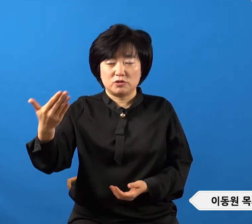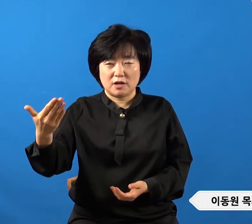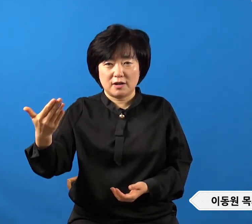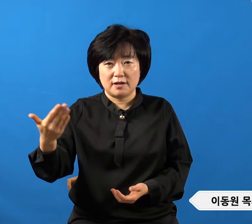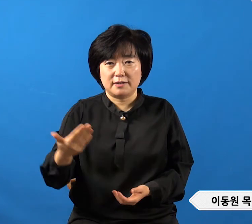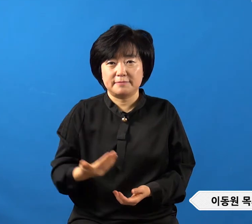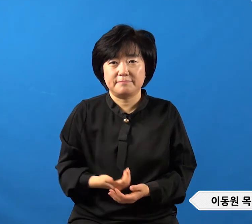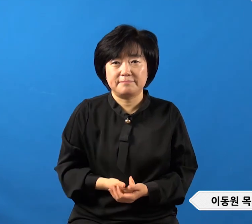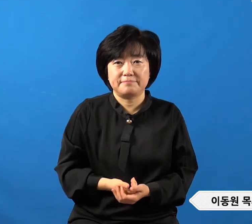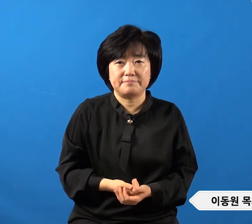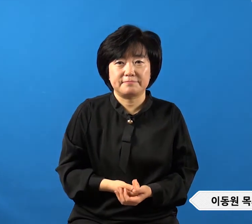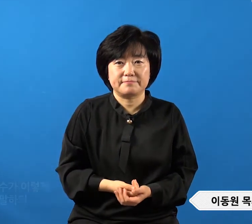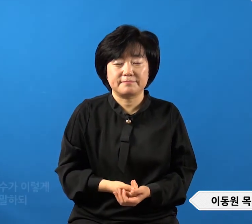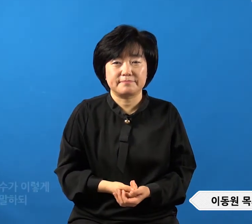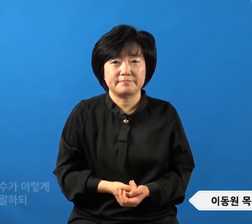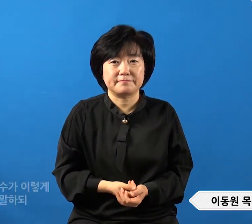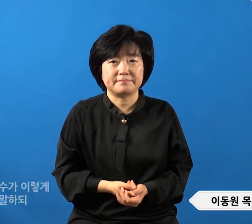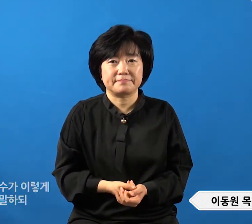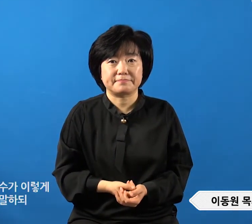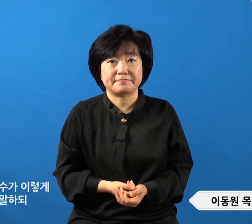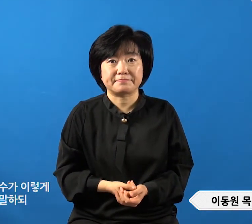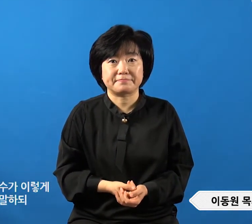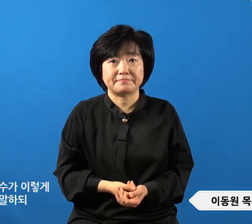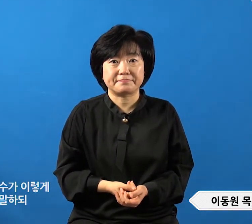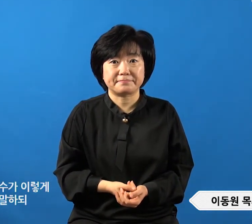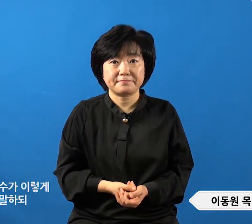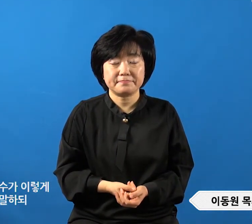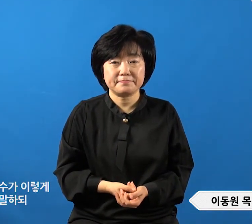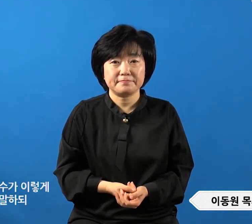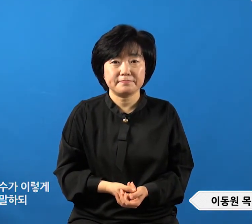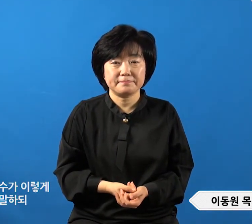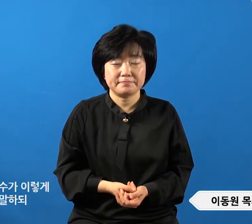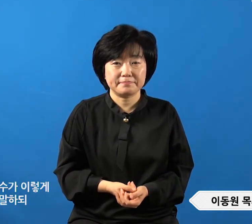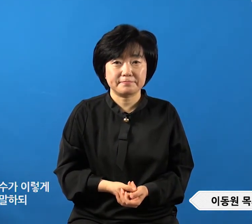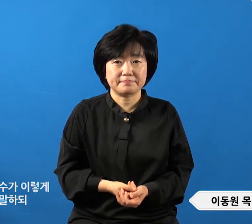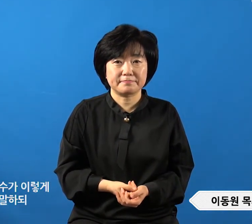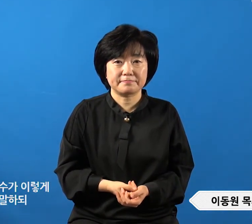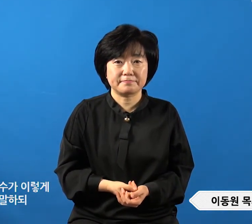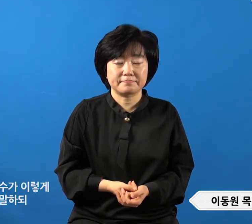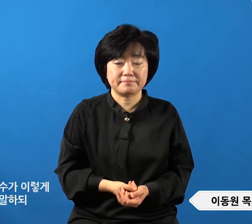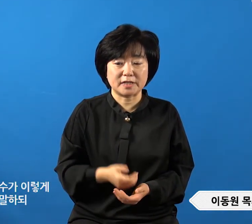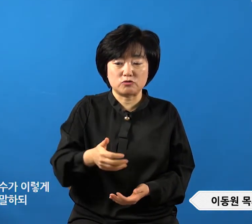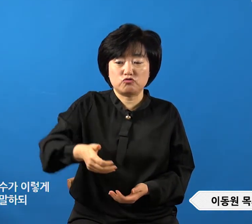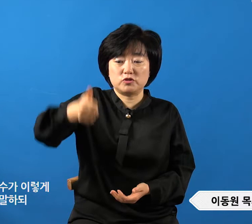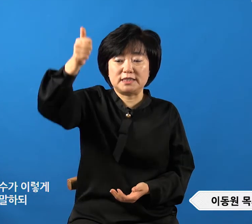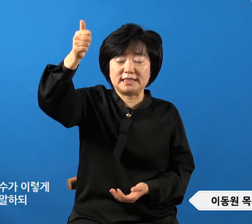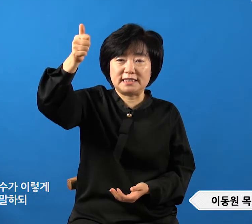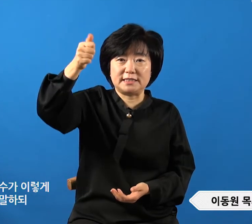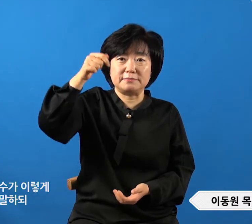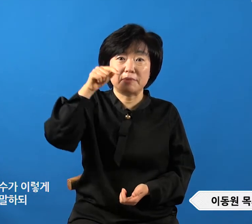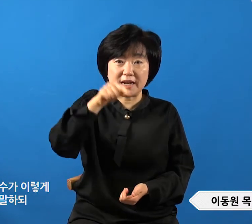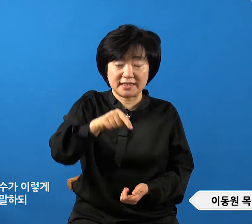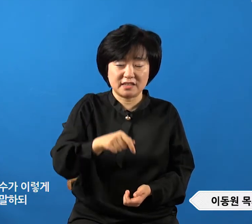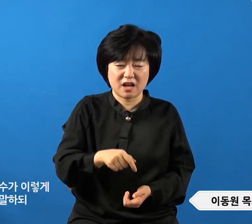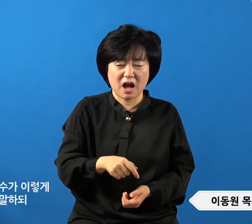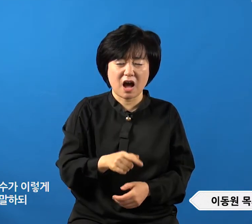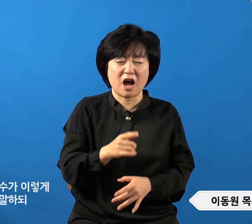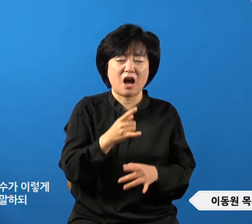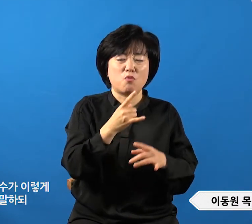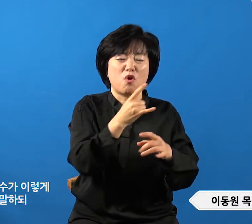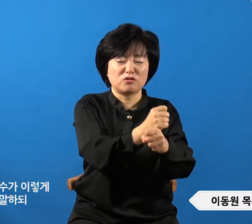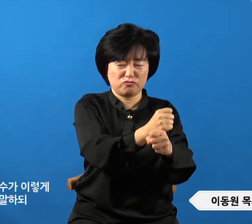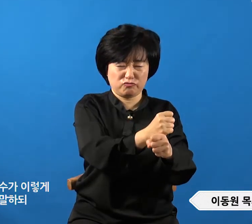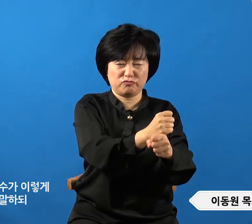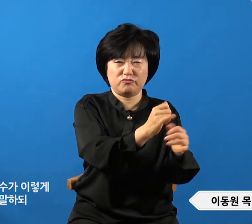29절 말씀을 다시 읽습니다. 본문의 28절, 29절 시작. 주인이 이르되 원수가 이렇게